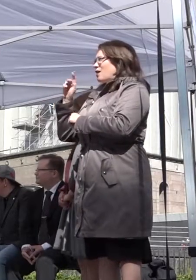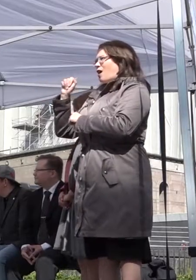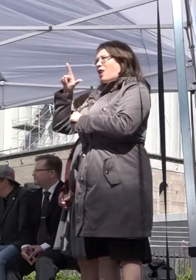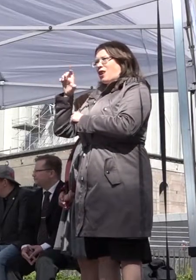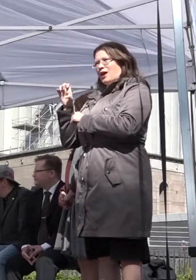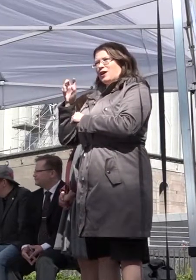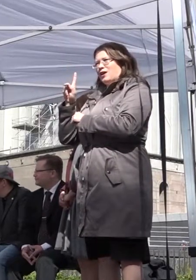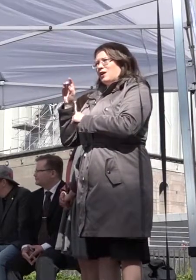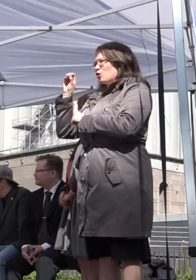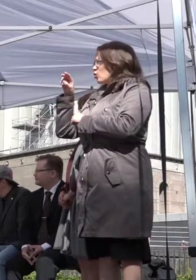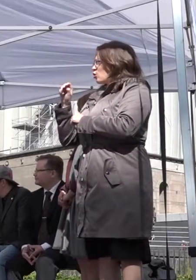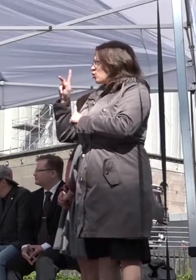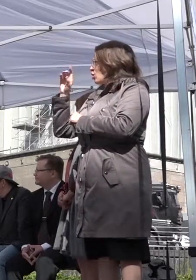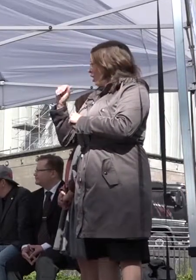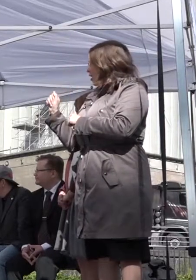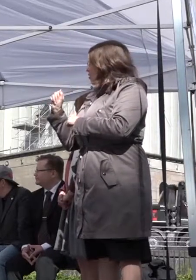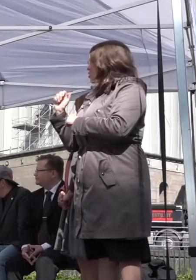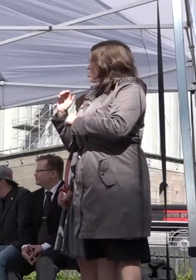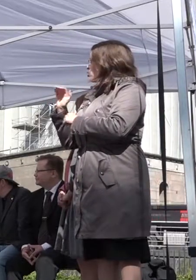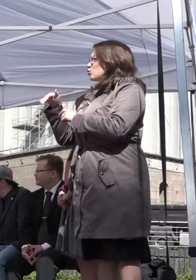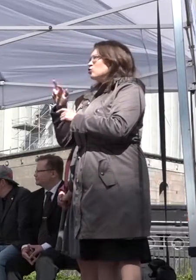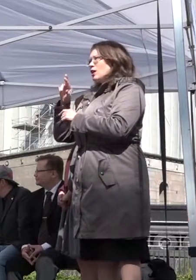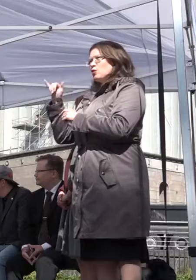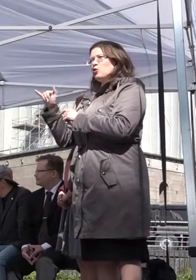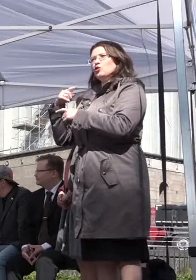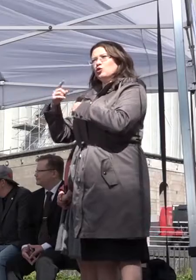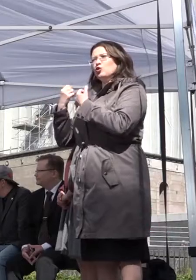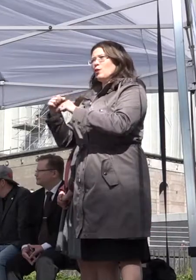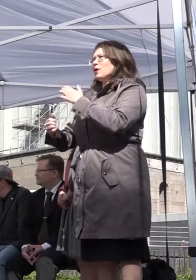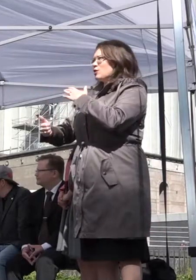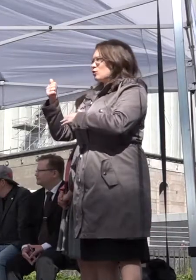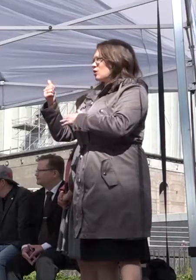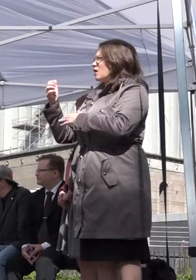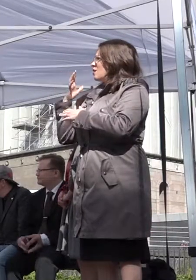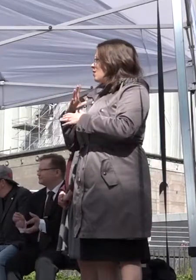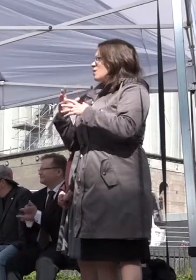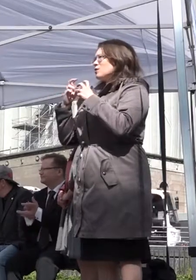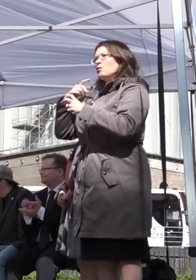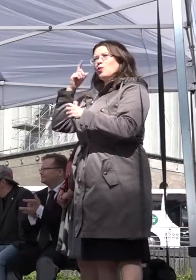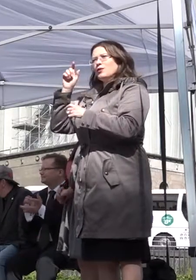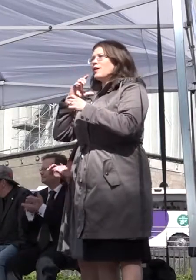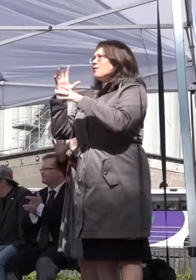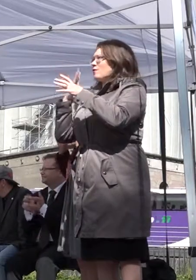Kynnys ry:n toiminnanjohtaja ja Vammaisfoorumin puheenjohtaja. Tervetuloa, Kalle!